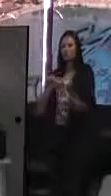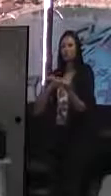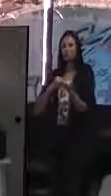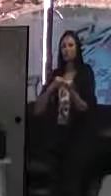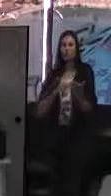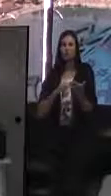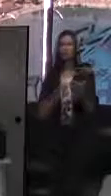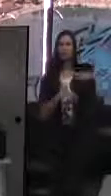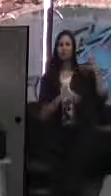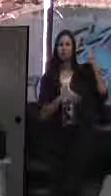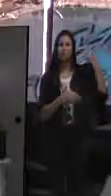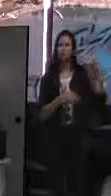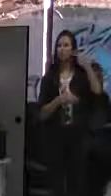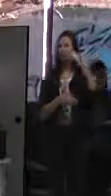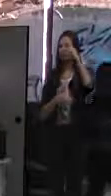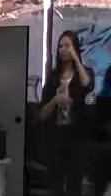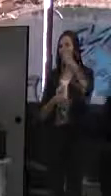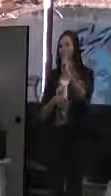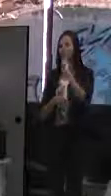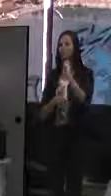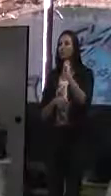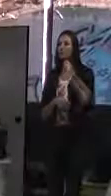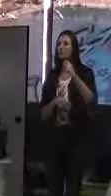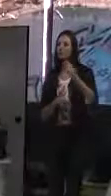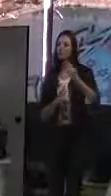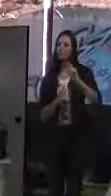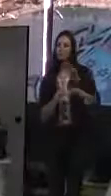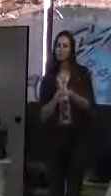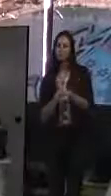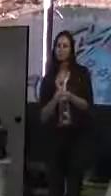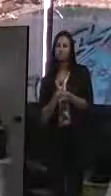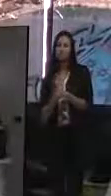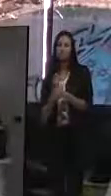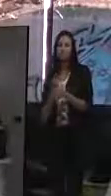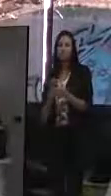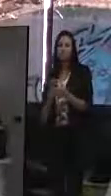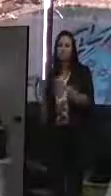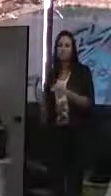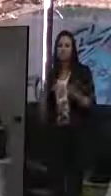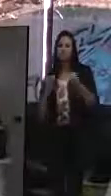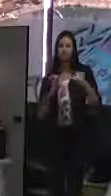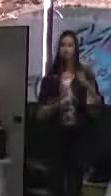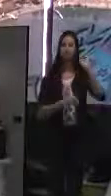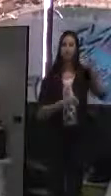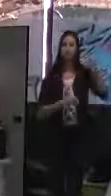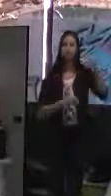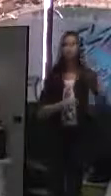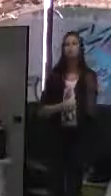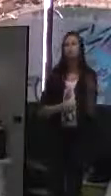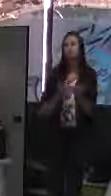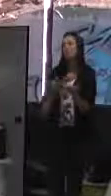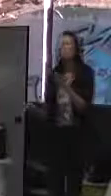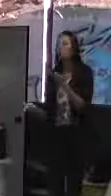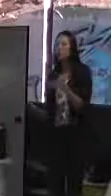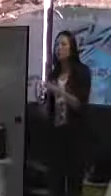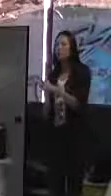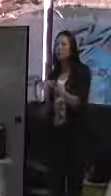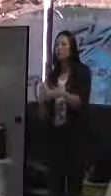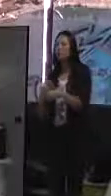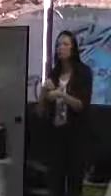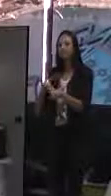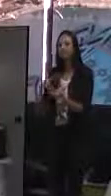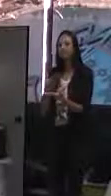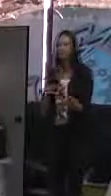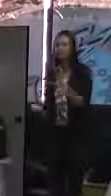vereador Meiquilo, de Ilhéus, para levar para o canteiro de obras em Jequié. Quem vai perder é o município. Perde